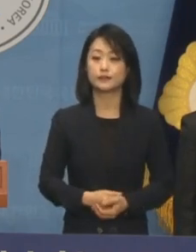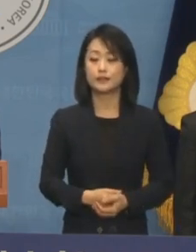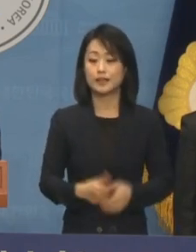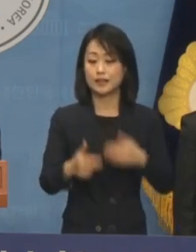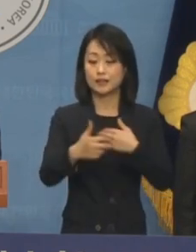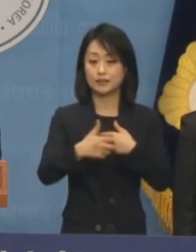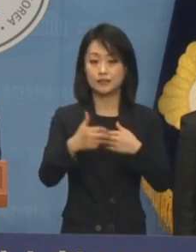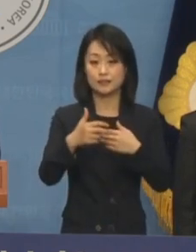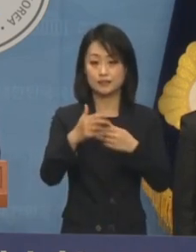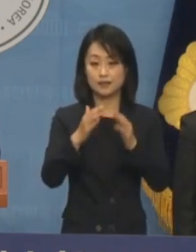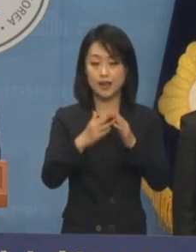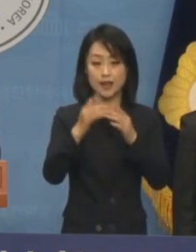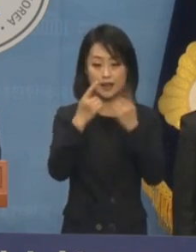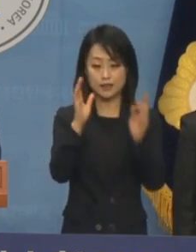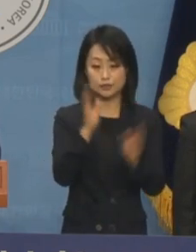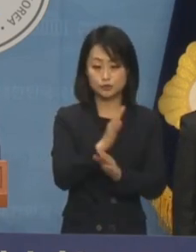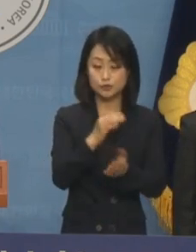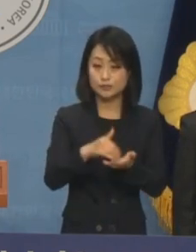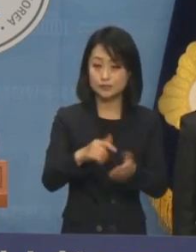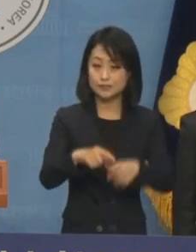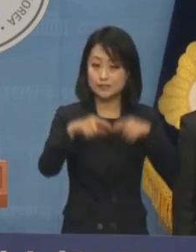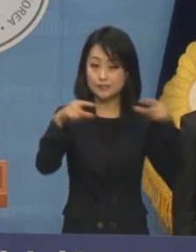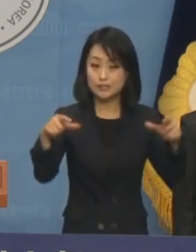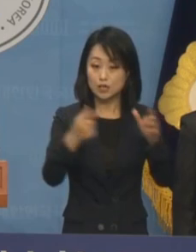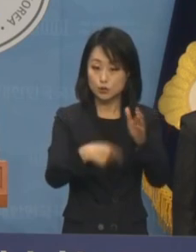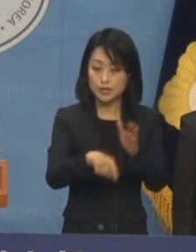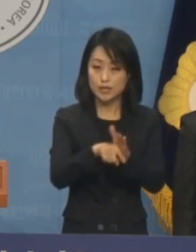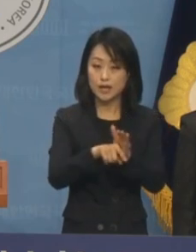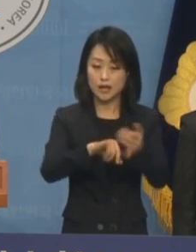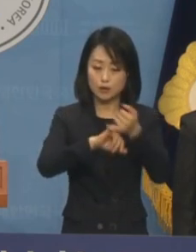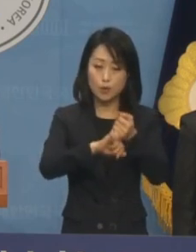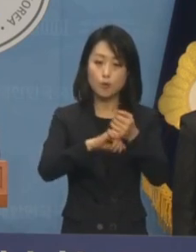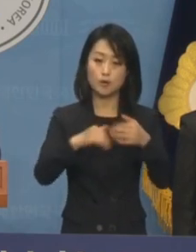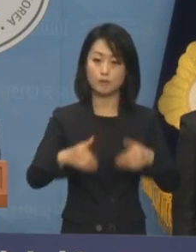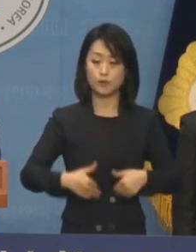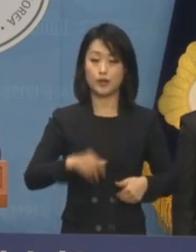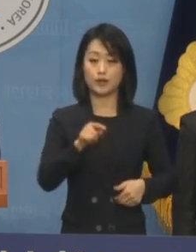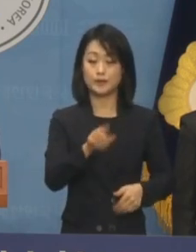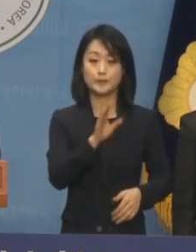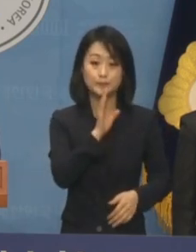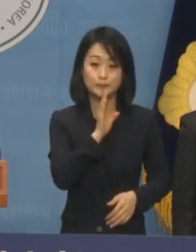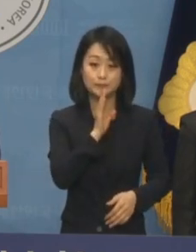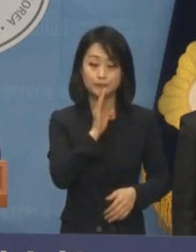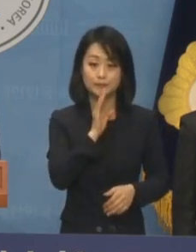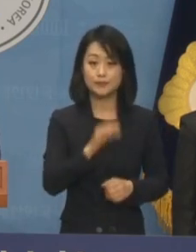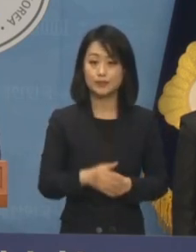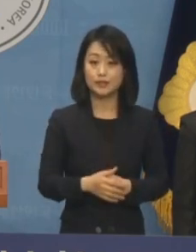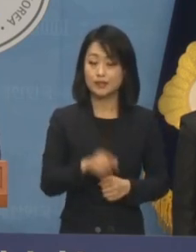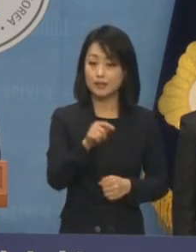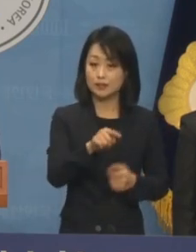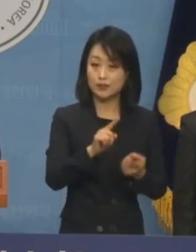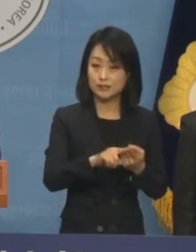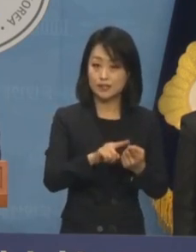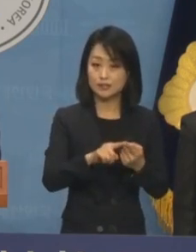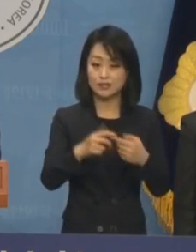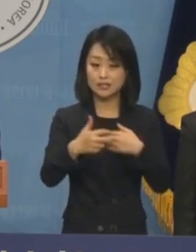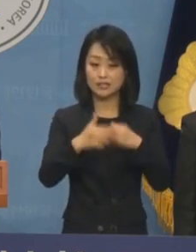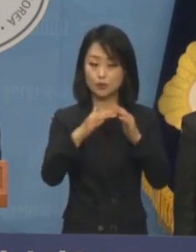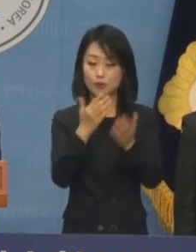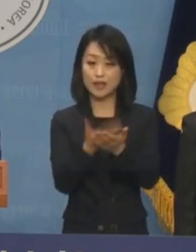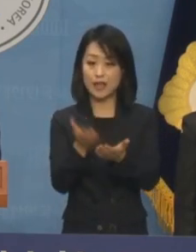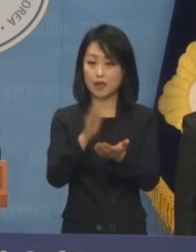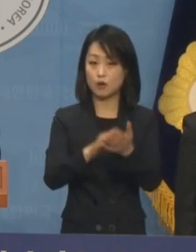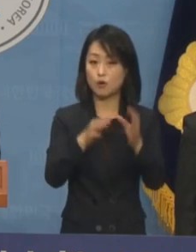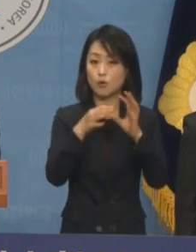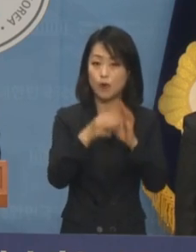의대 증원은 국민 중심 의료 개혁을 위한 선결 과제입니다. 더 이상 의대 증원, 의료 개혁이라는